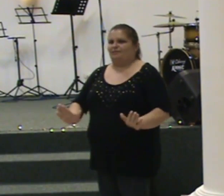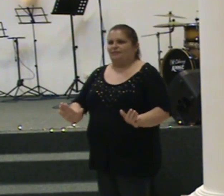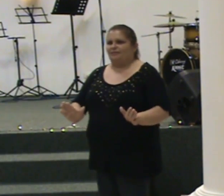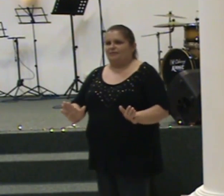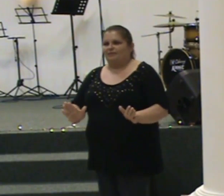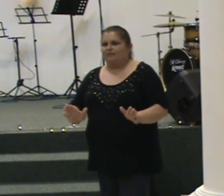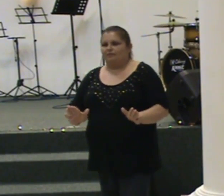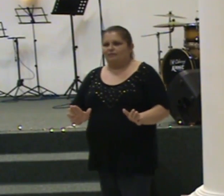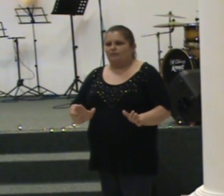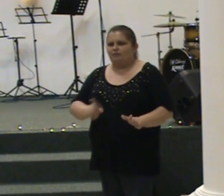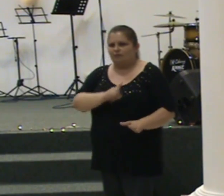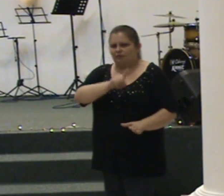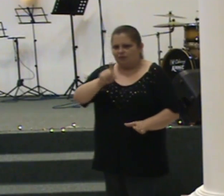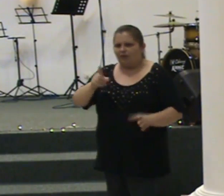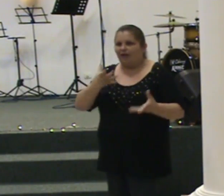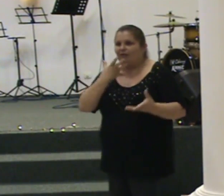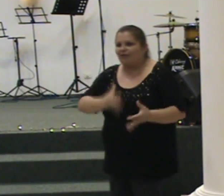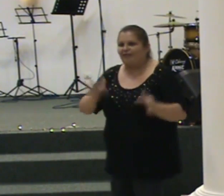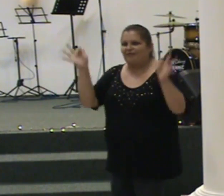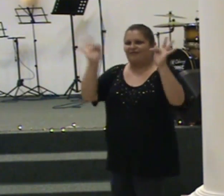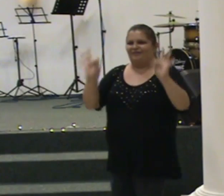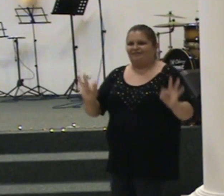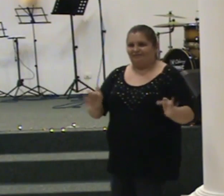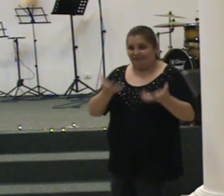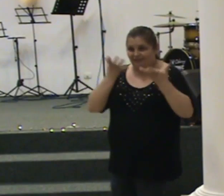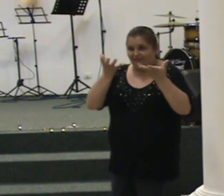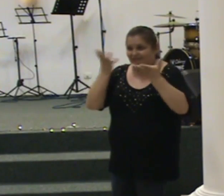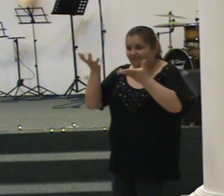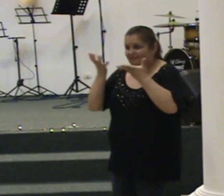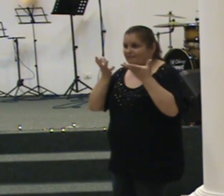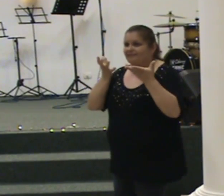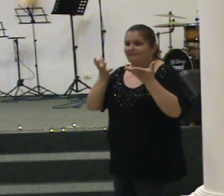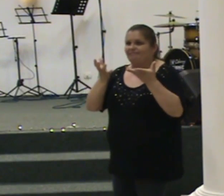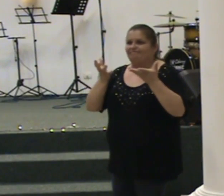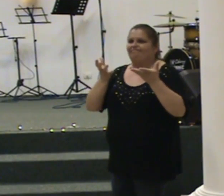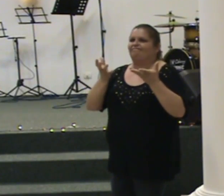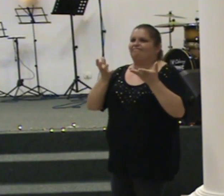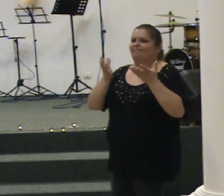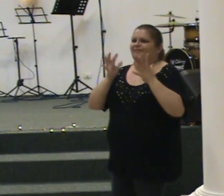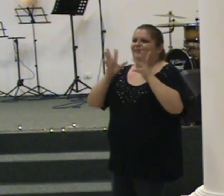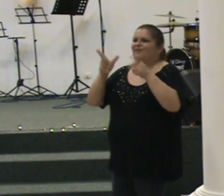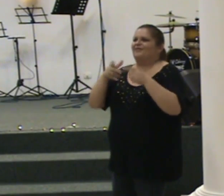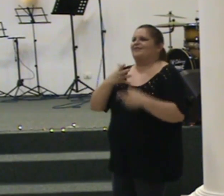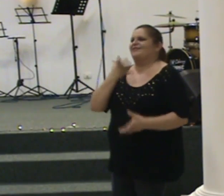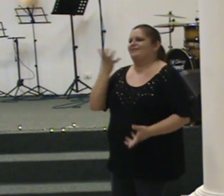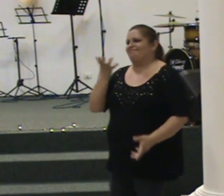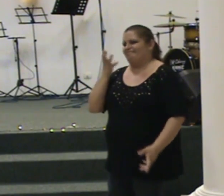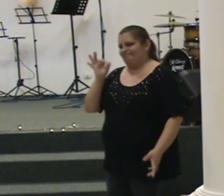Você quer um Natal feliz na sua casa, na sua família? Amém? Todos nós queremos, né?